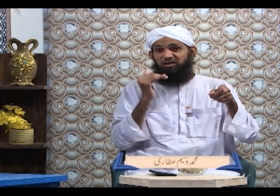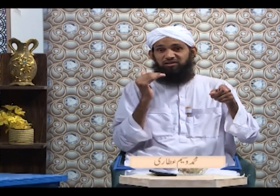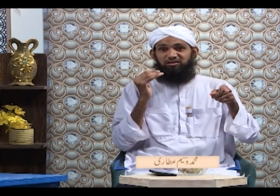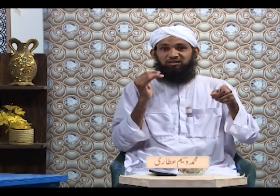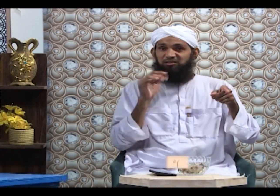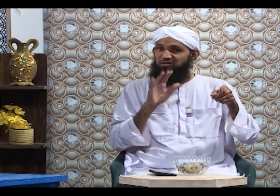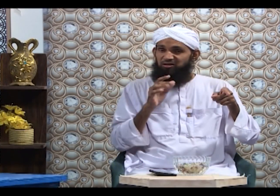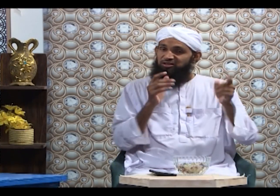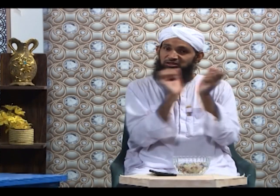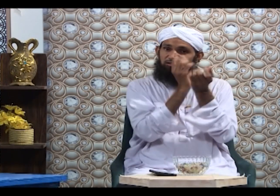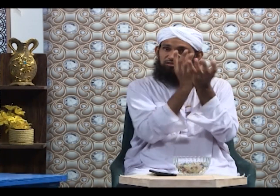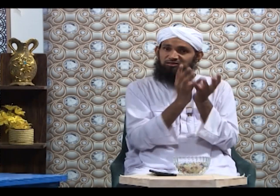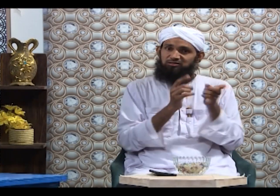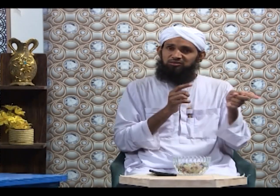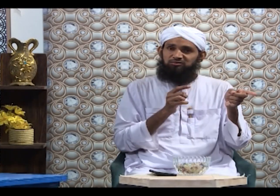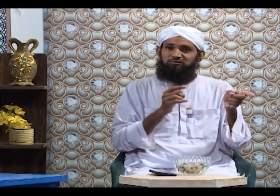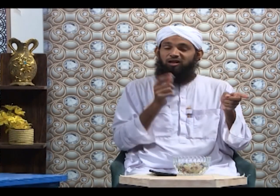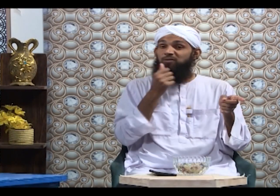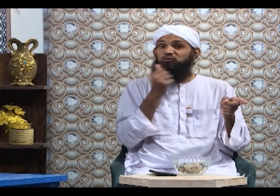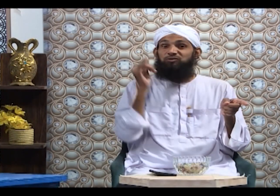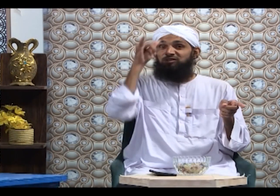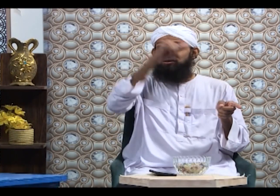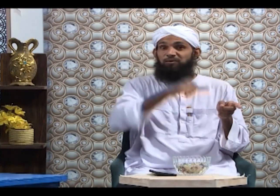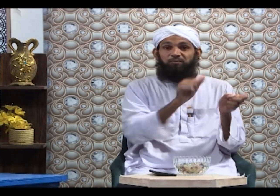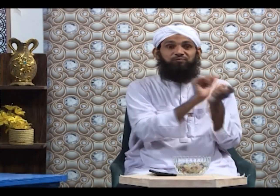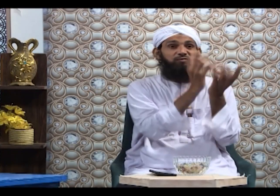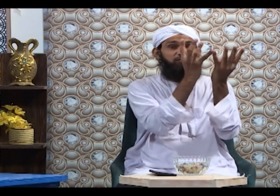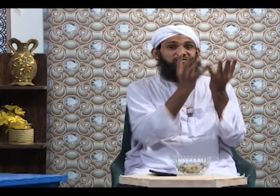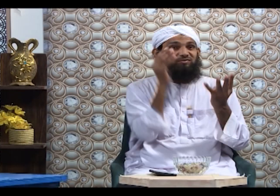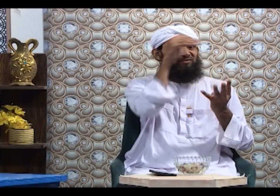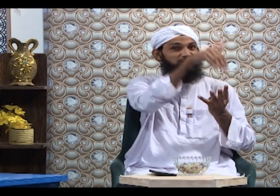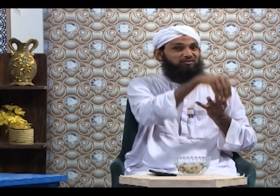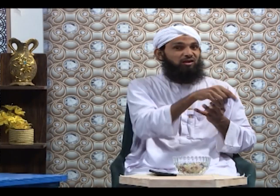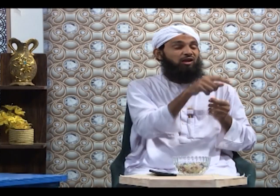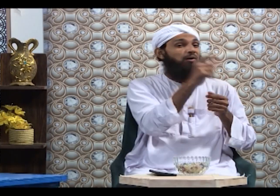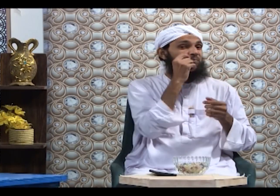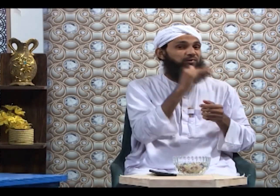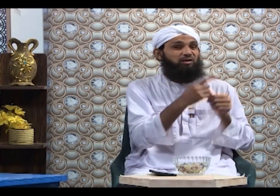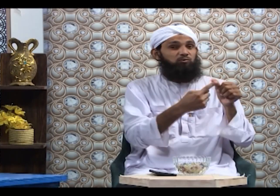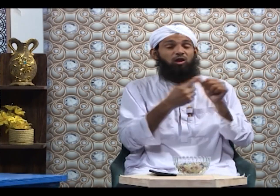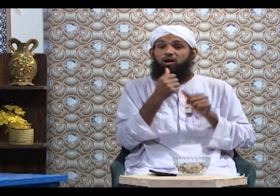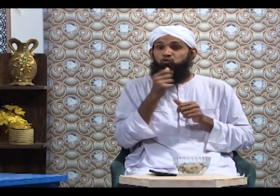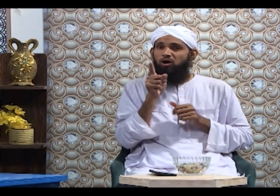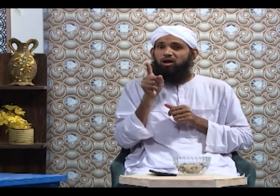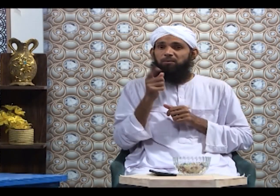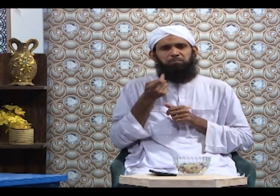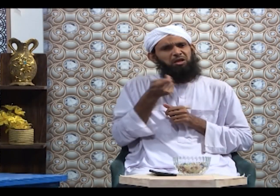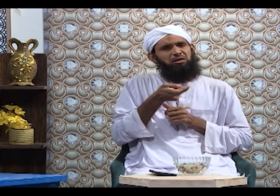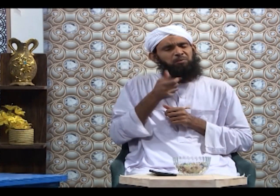گیا تو وہ بیٹا اپنے باپ سے کہنے لگا، اگر آپ صرف دولت کمانے کے بجائے میری اچھی تربیت کرتے اور مجھے